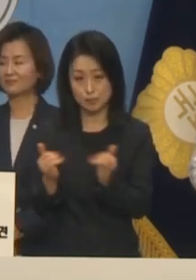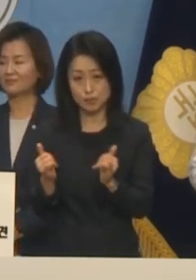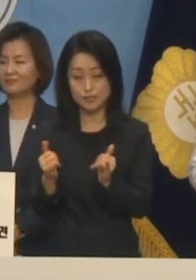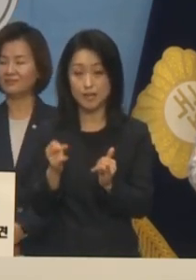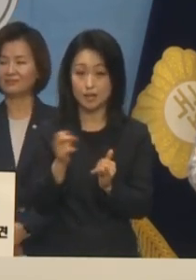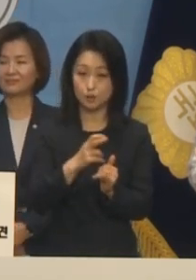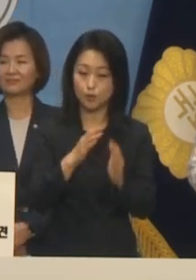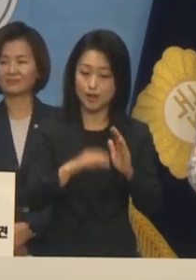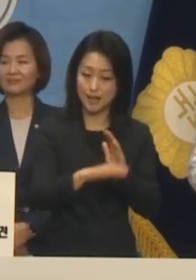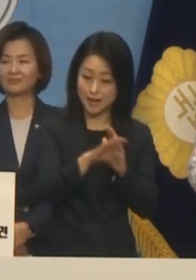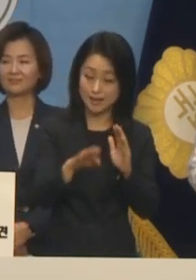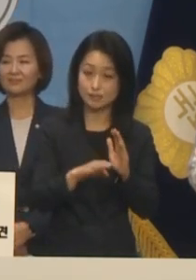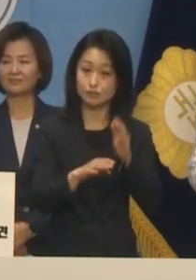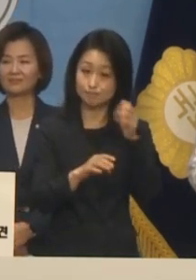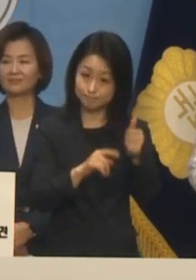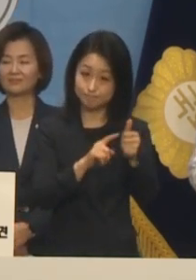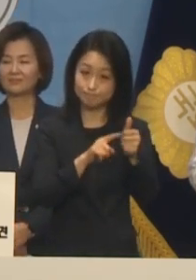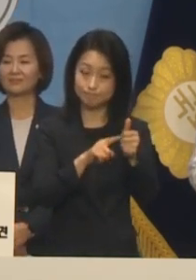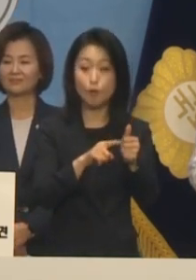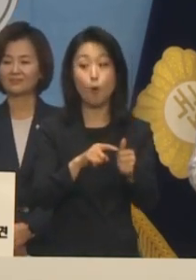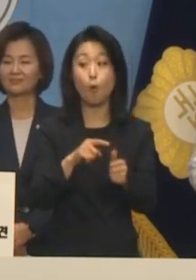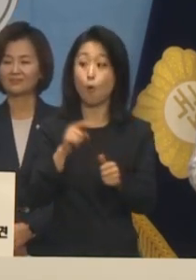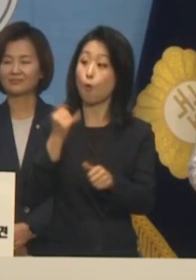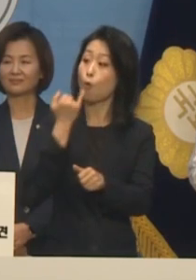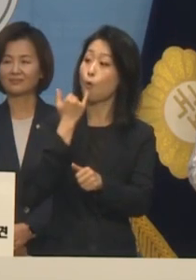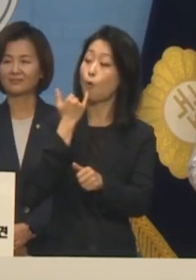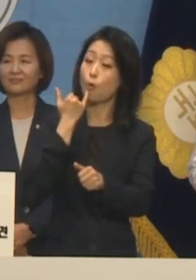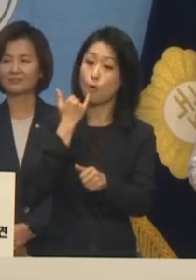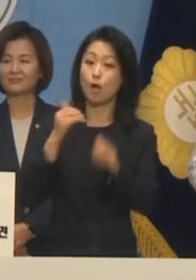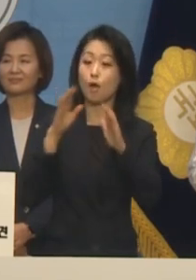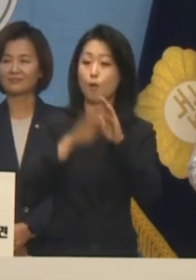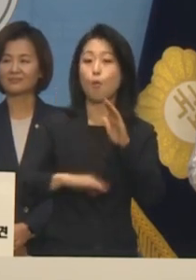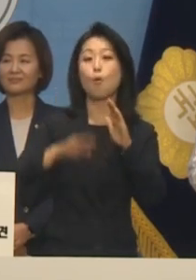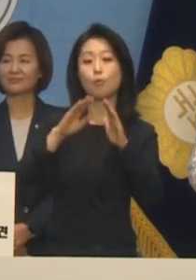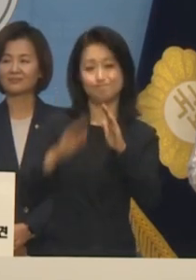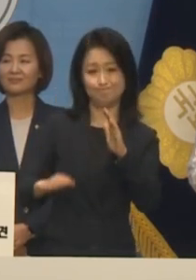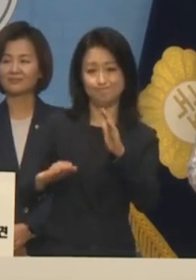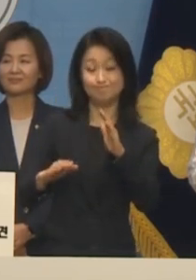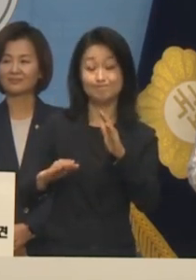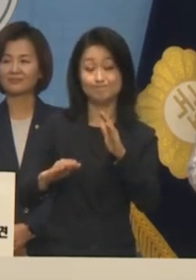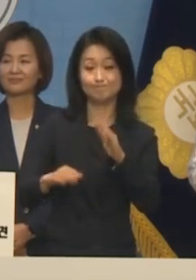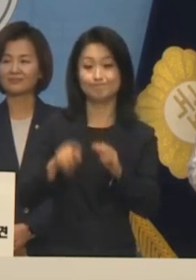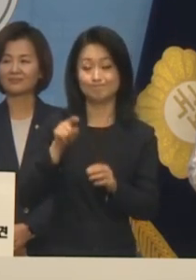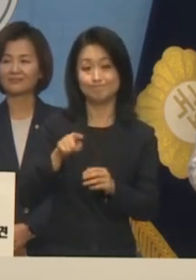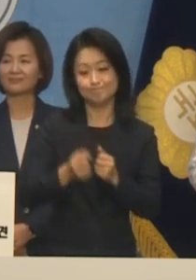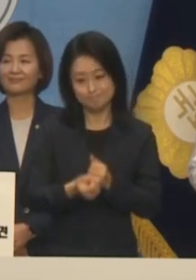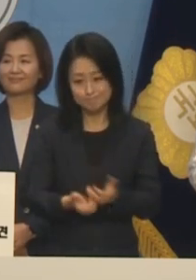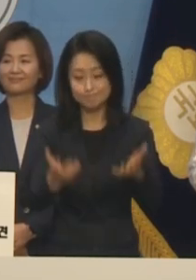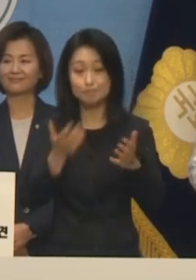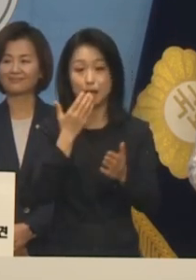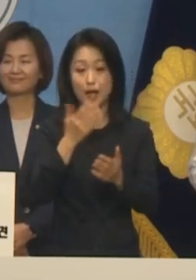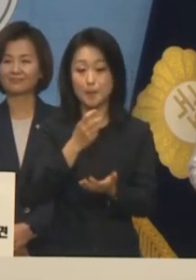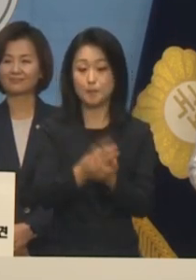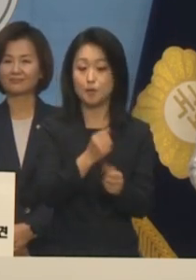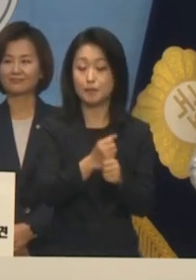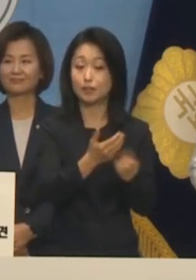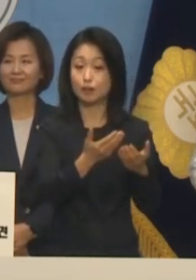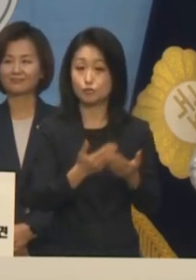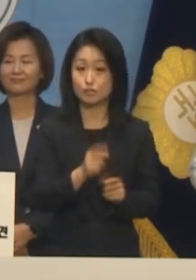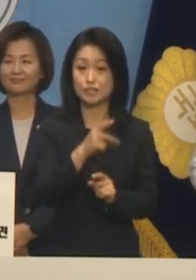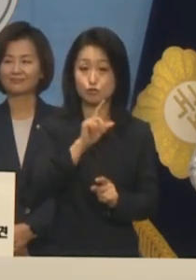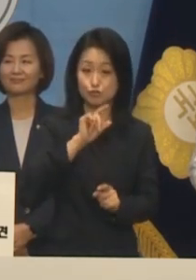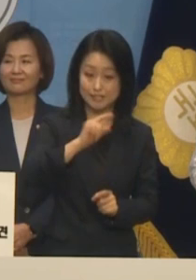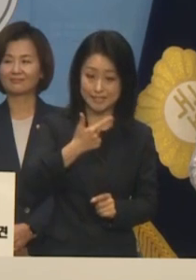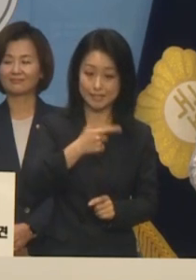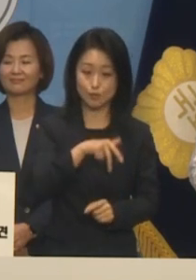메리트를 부여해 공식 가사 서비스 시장을 더욱 활성화되는 계기가 될 것입니다. 법을 발의해 주신 이수진